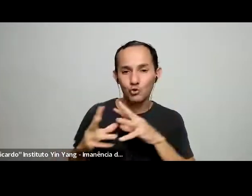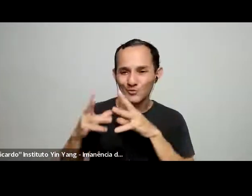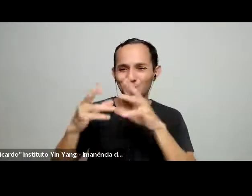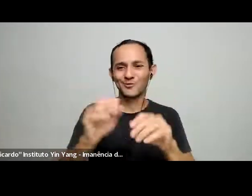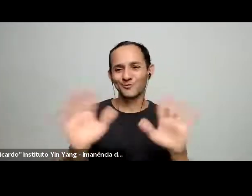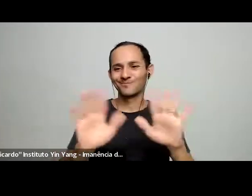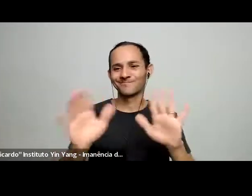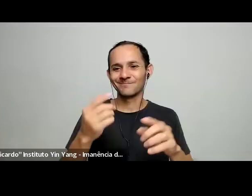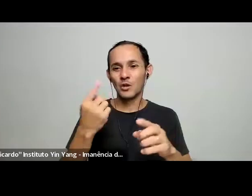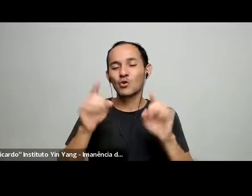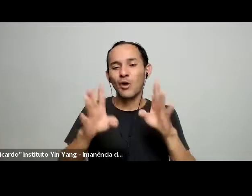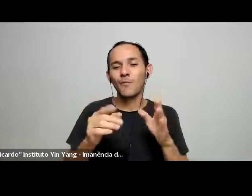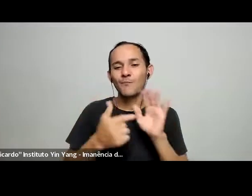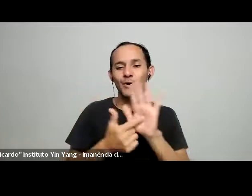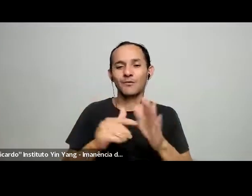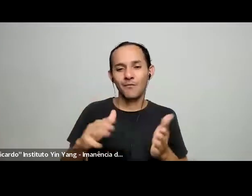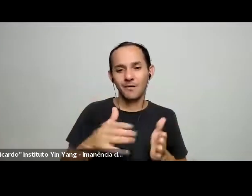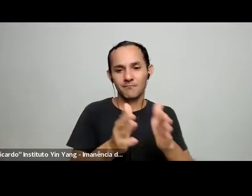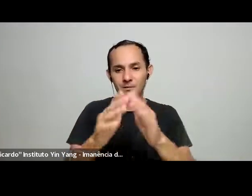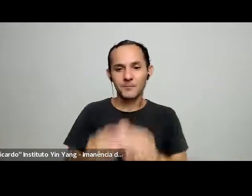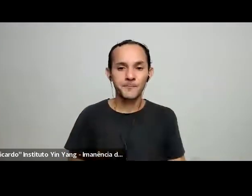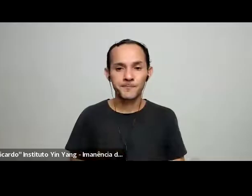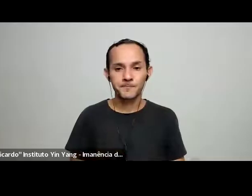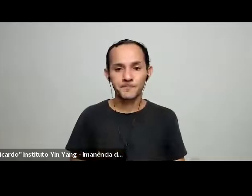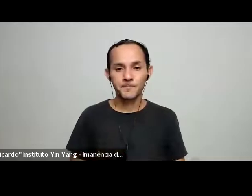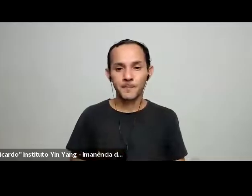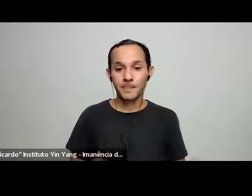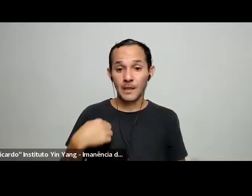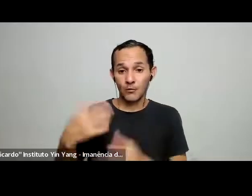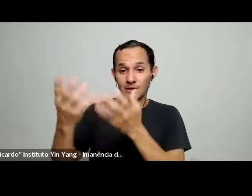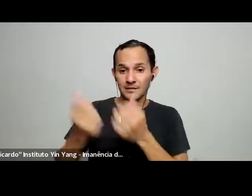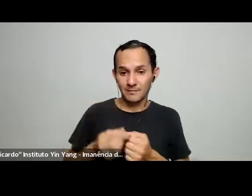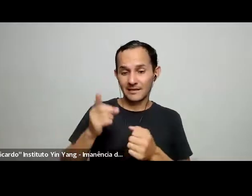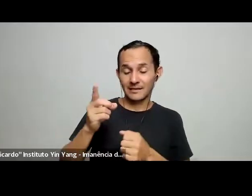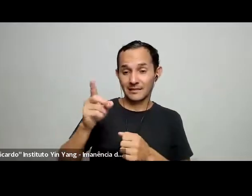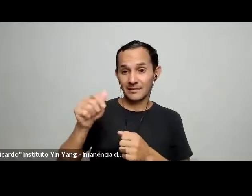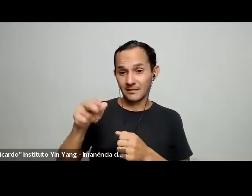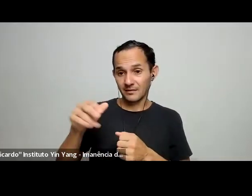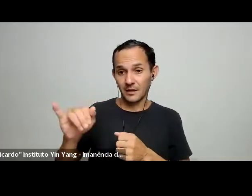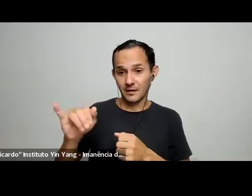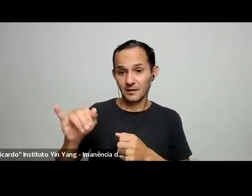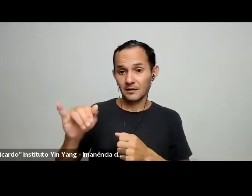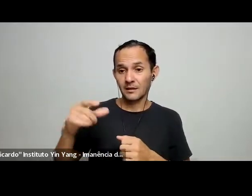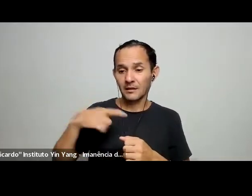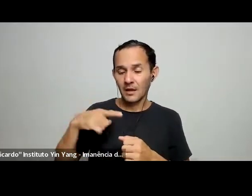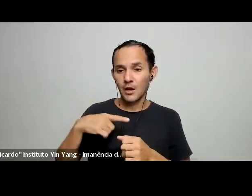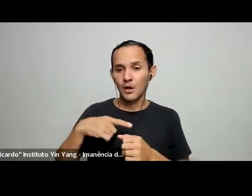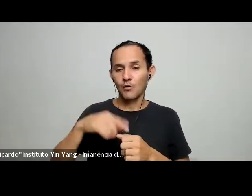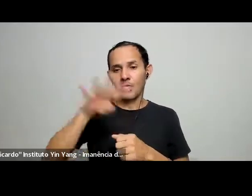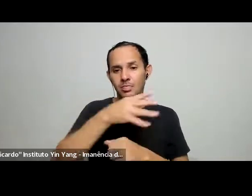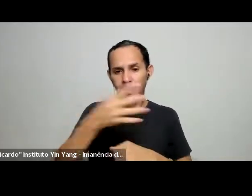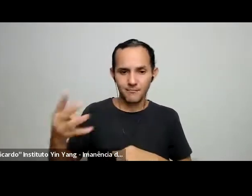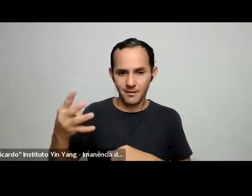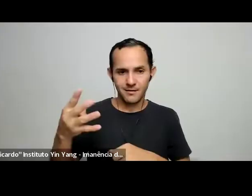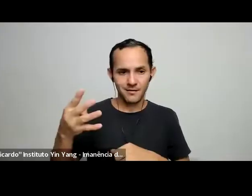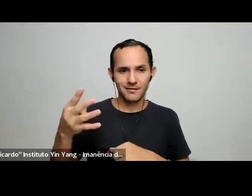só para mostrar o caminho que eu fiz. Eu recebi da Daniele uma tabela grande da Excel